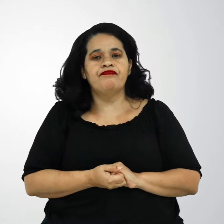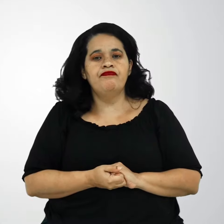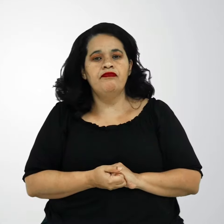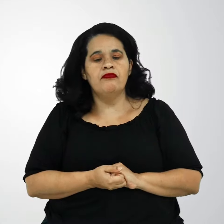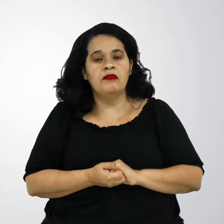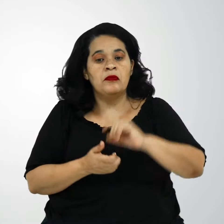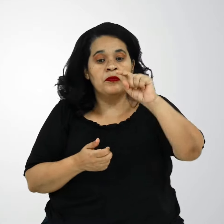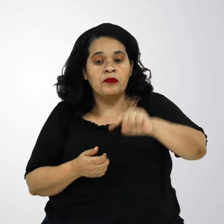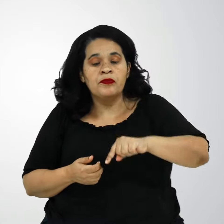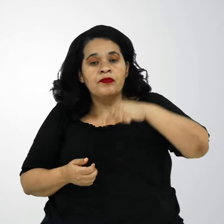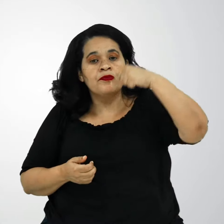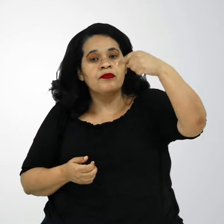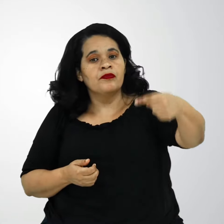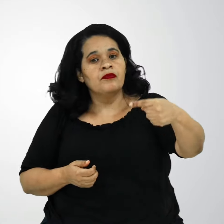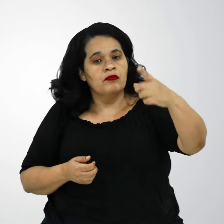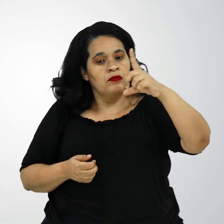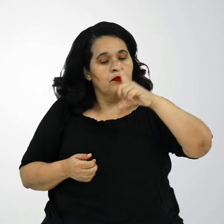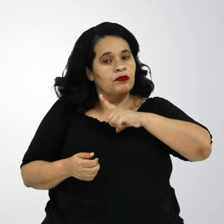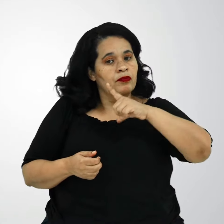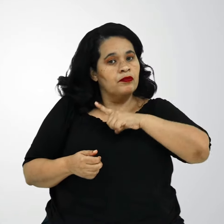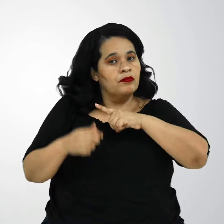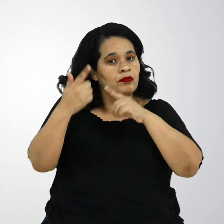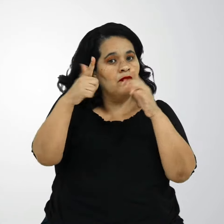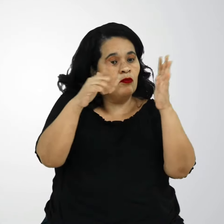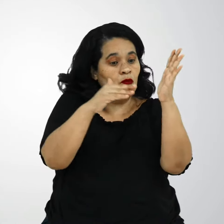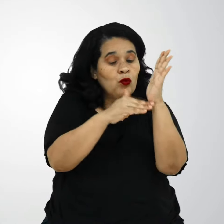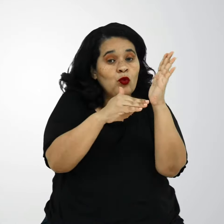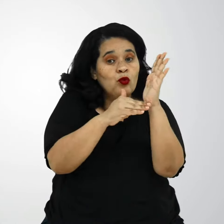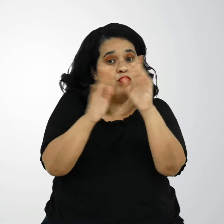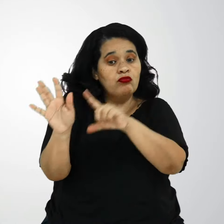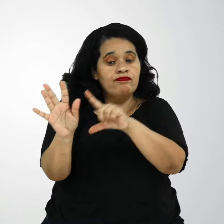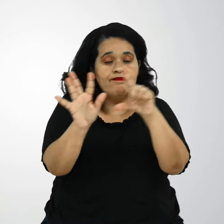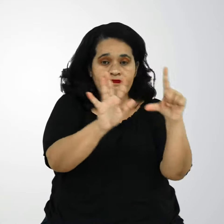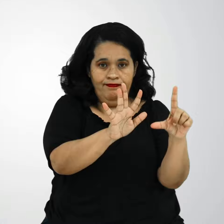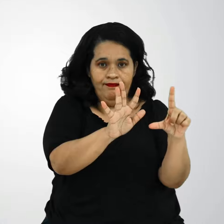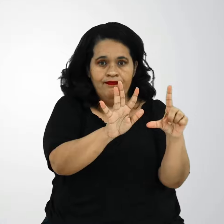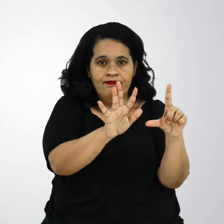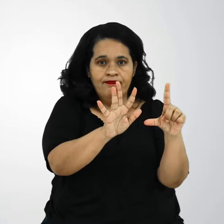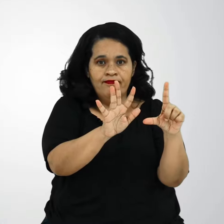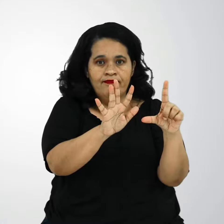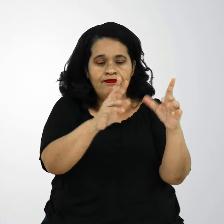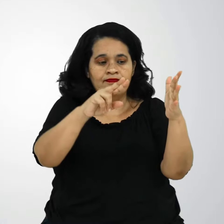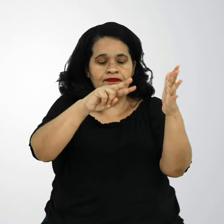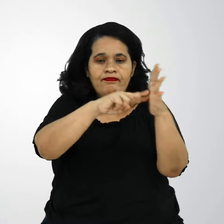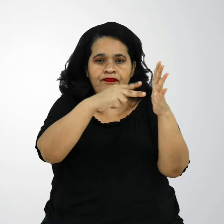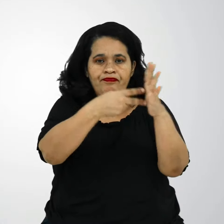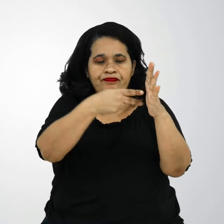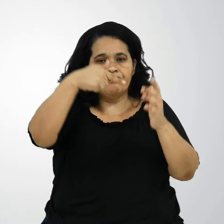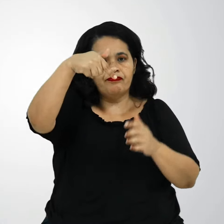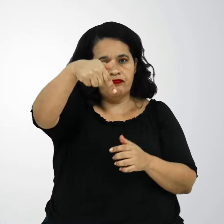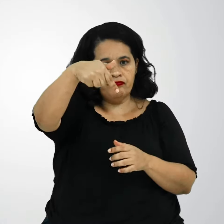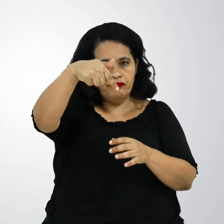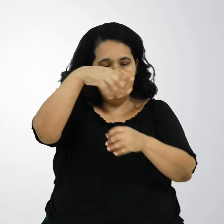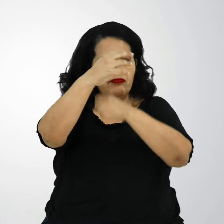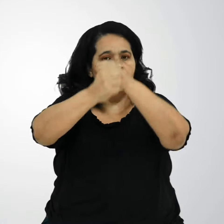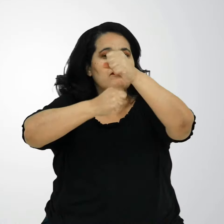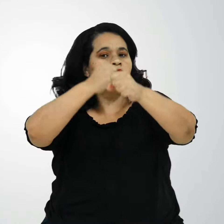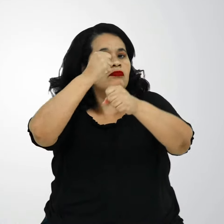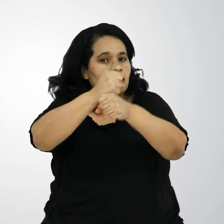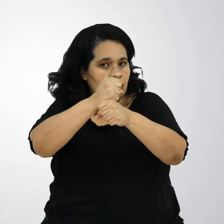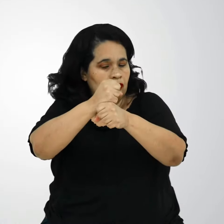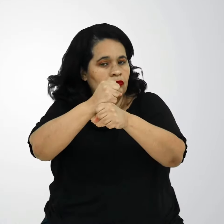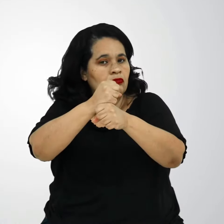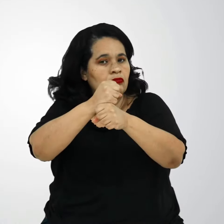Aí depois resta então a última semana, né, que seriam 7 anos literais na compreensão